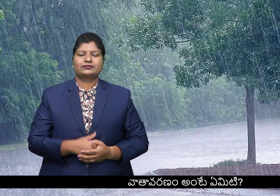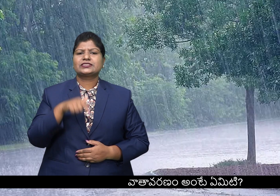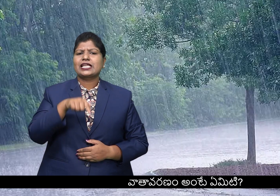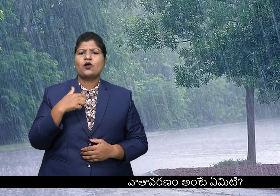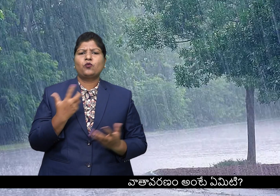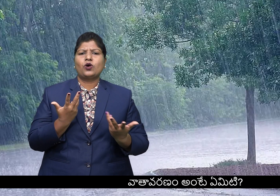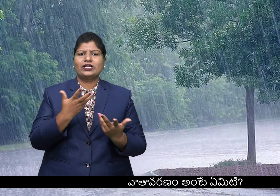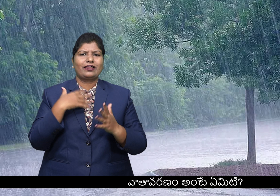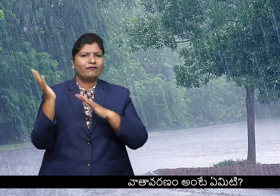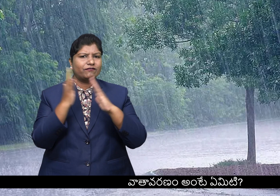వాతావరణం అంటే ఏమిటి?